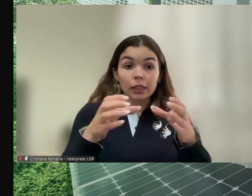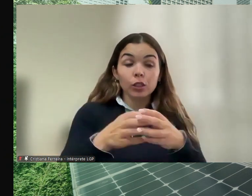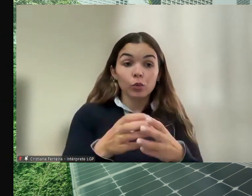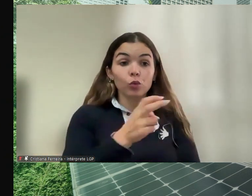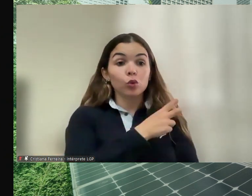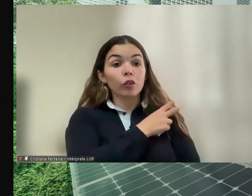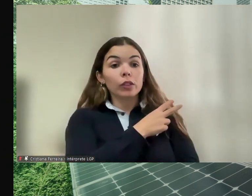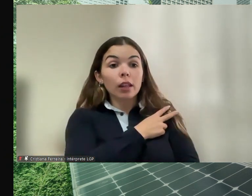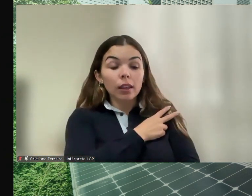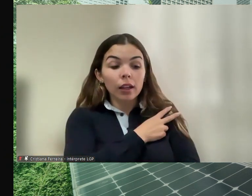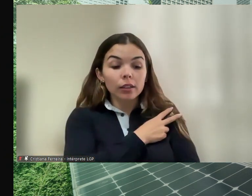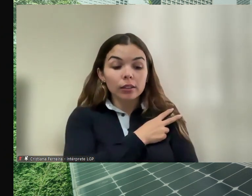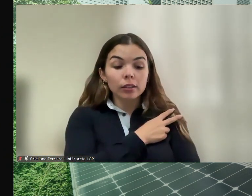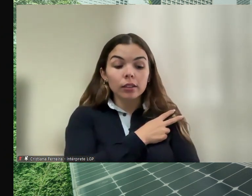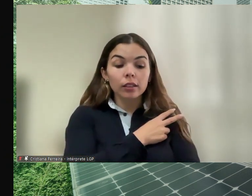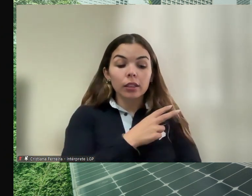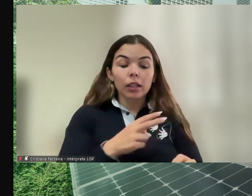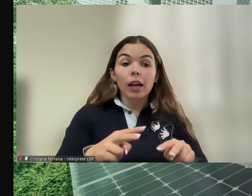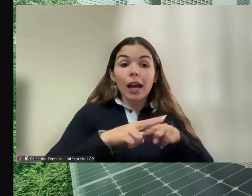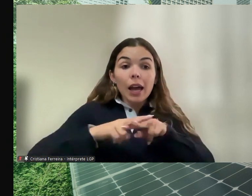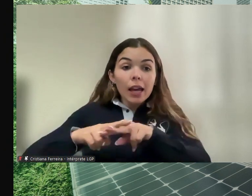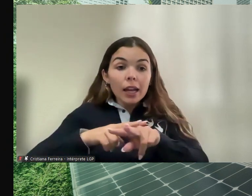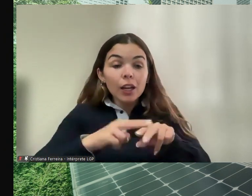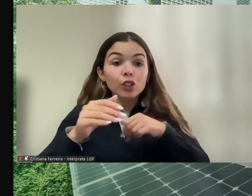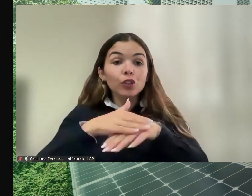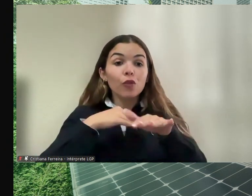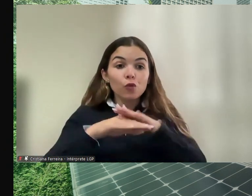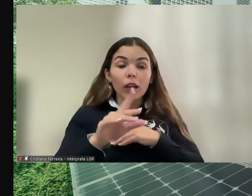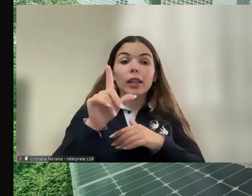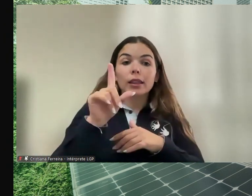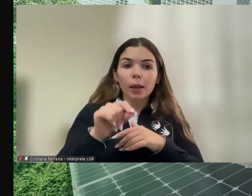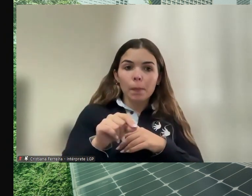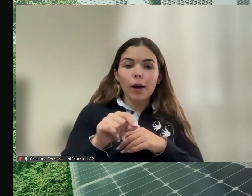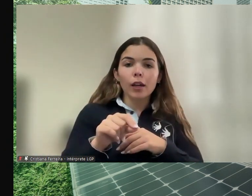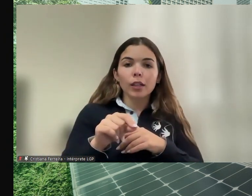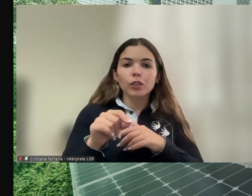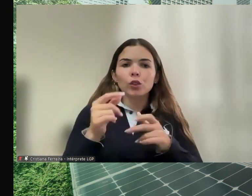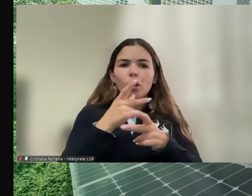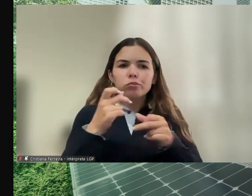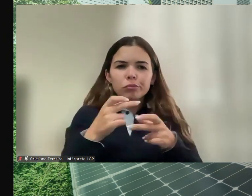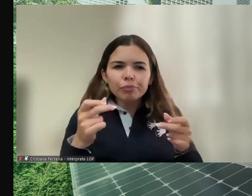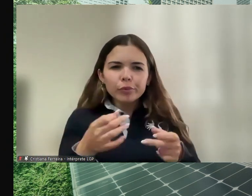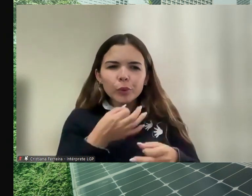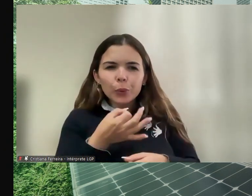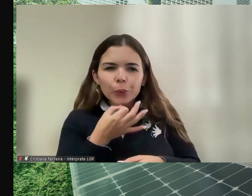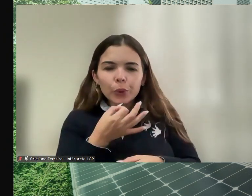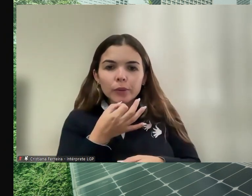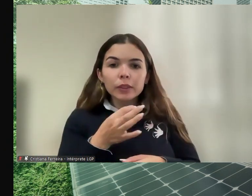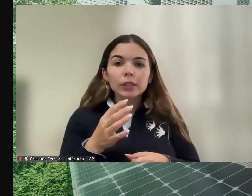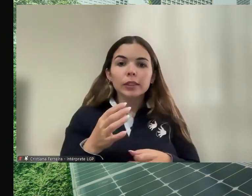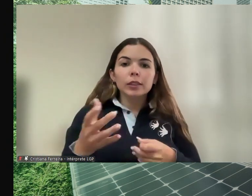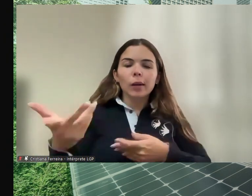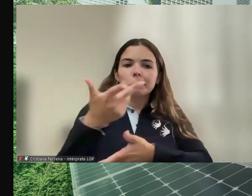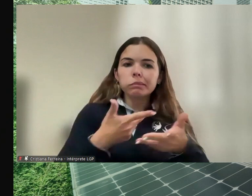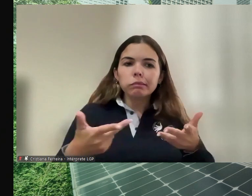por análises que foram feitas, comentários. Houve muito envolvimento na estratégia regional